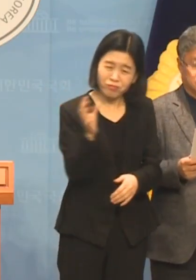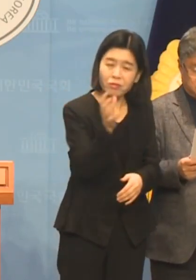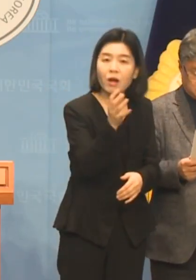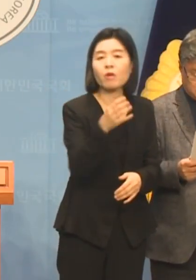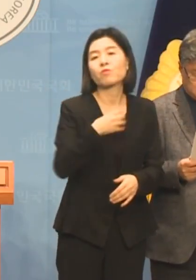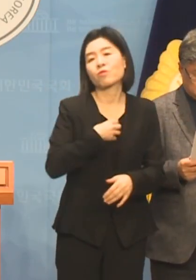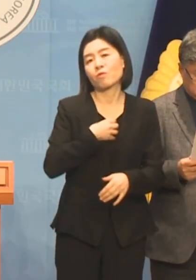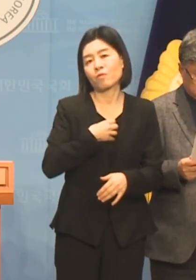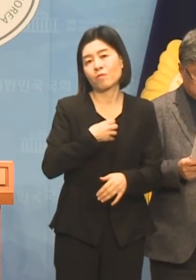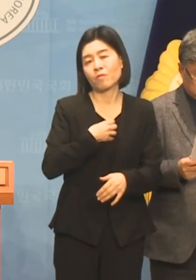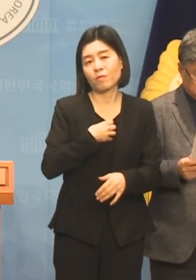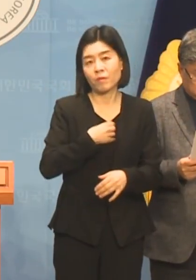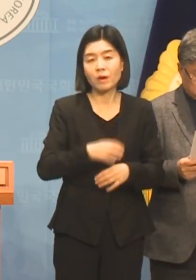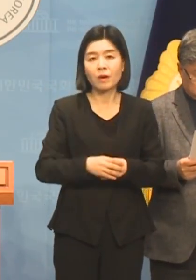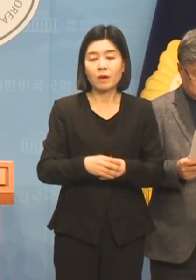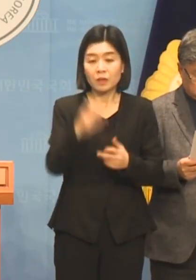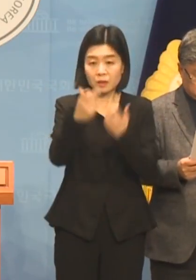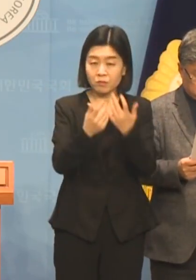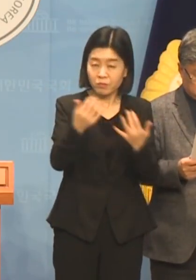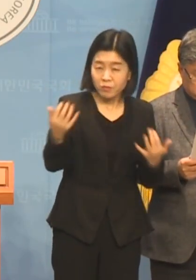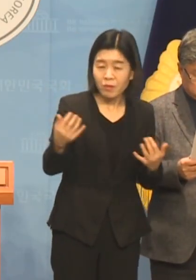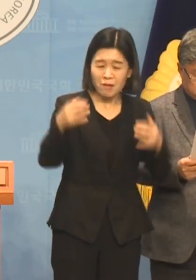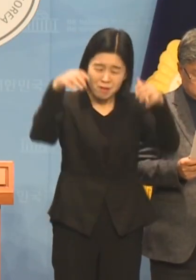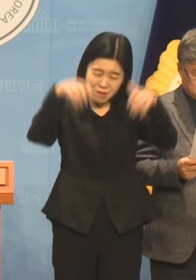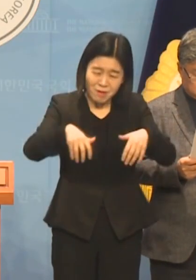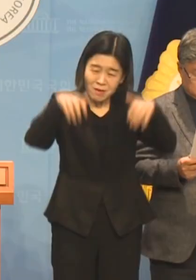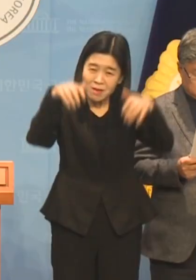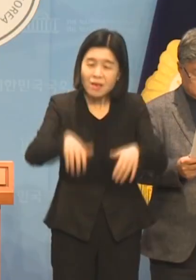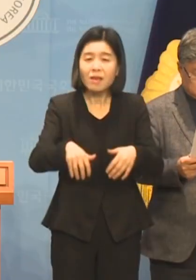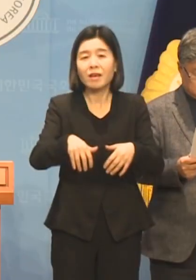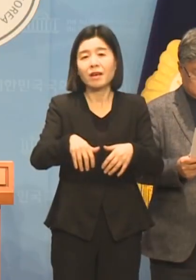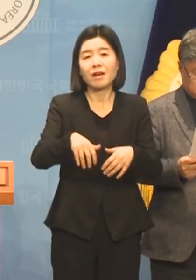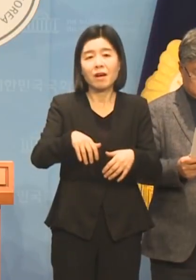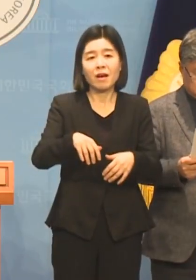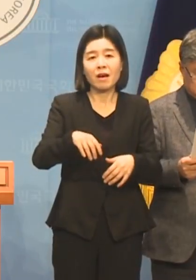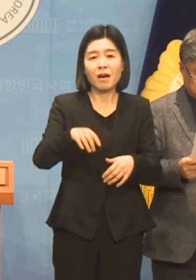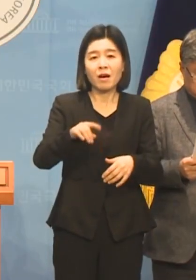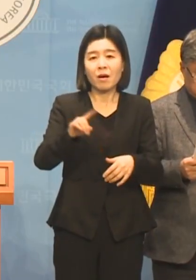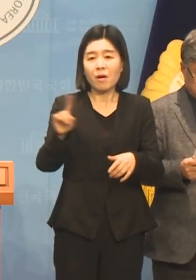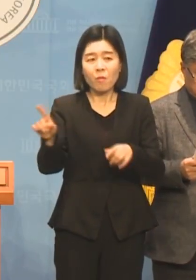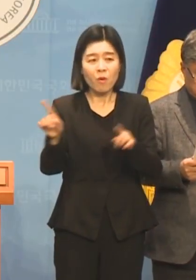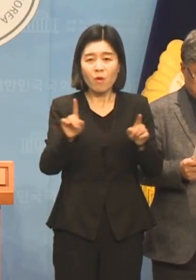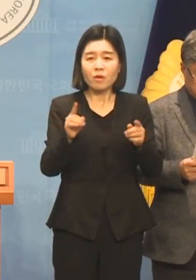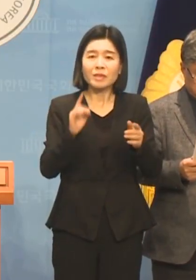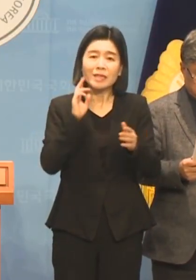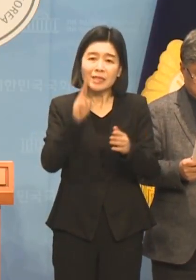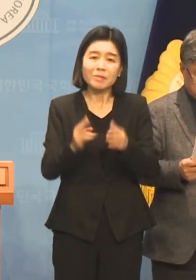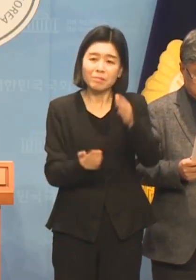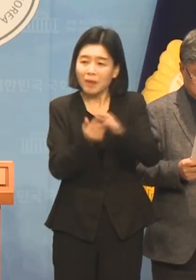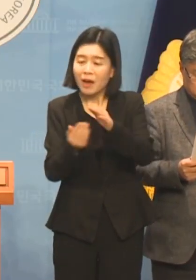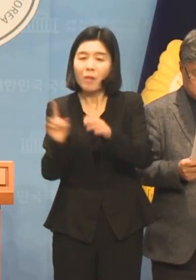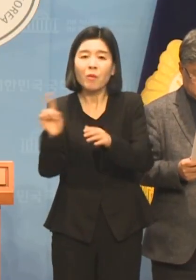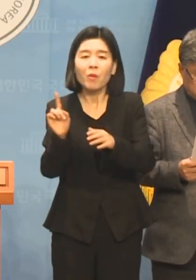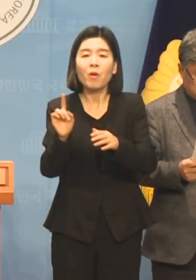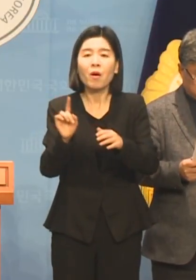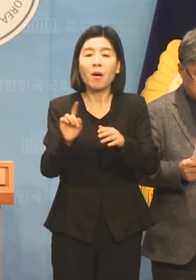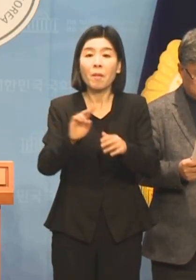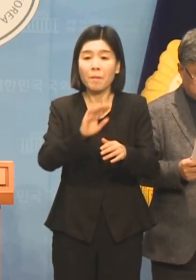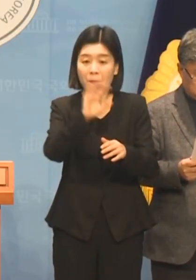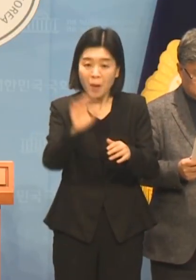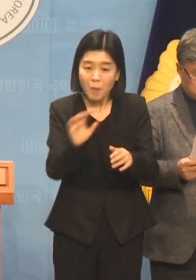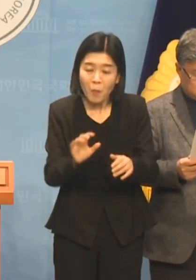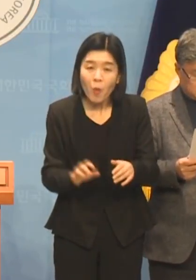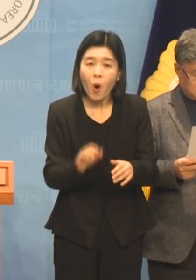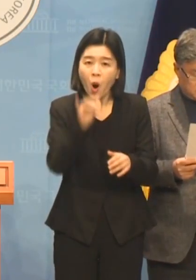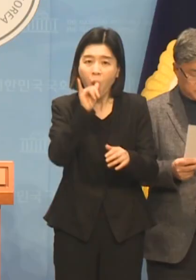예고되고 있습니다. 산불과 폭우 등 양극단의 현상이 연달아 일어나는 이른바 기후 채찍질이라